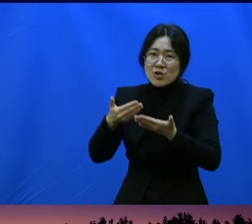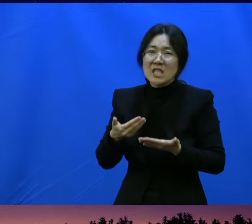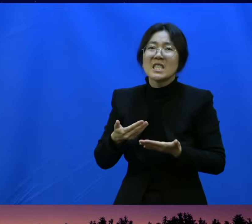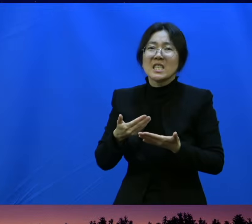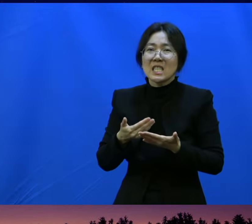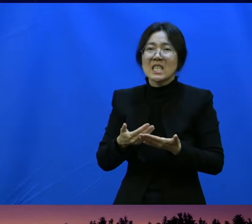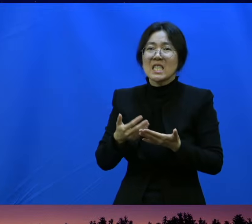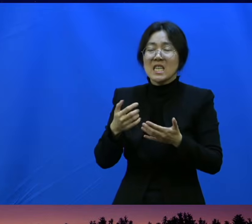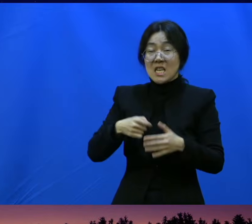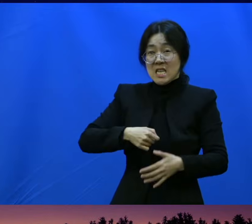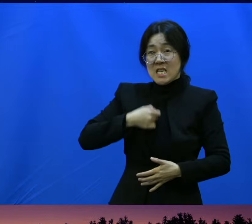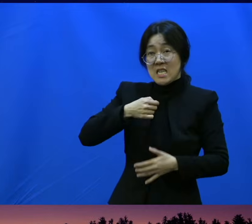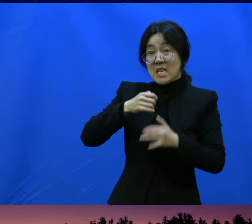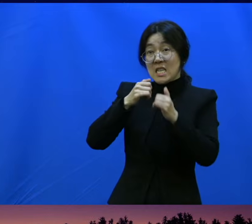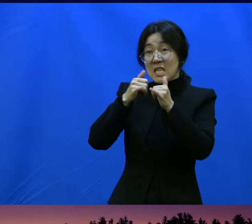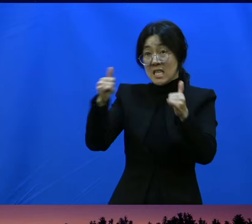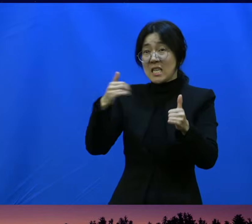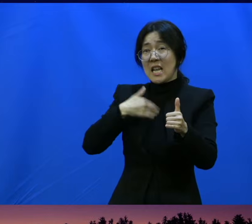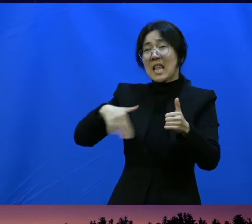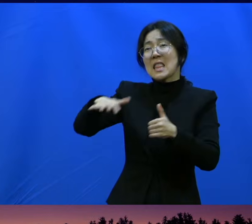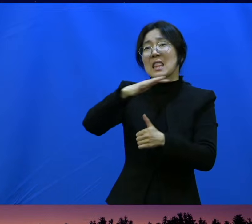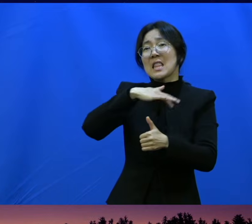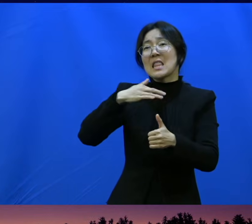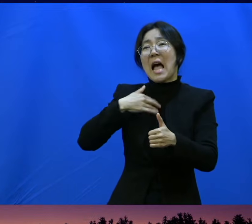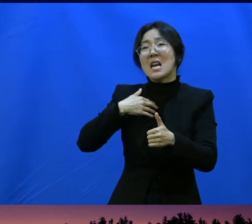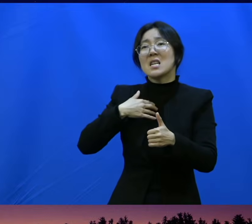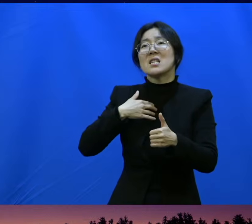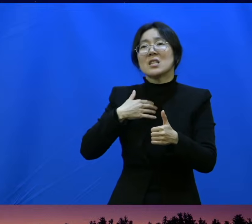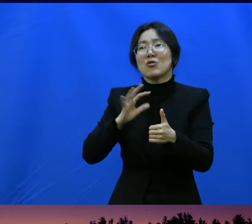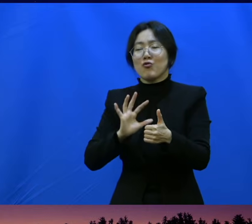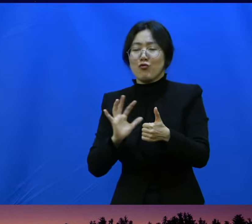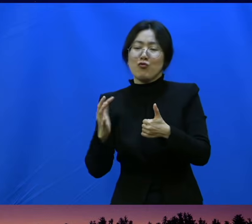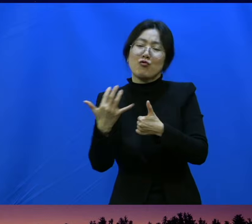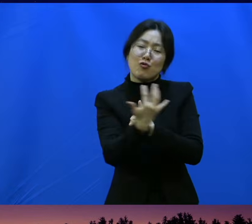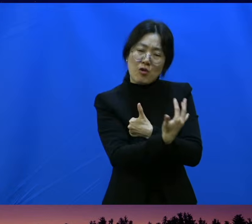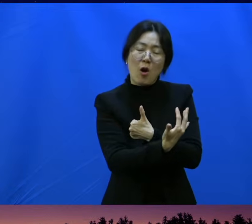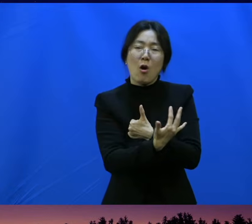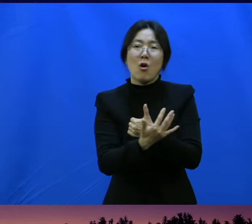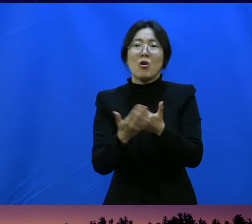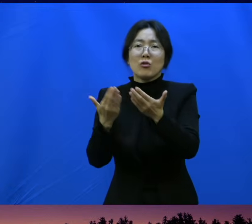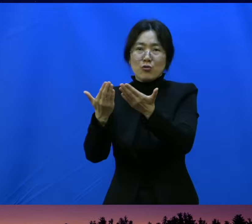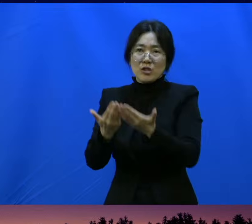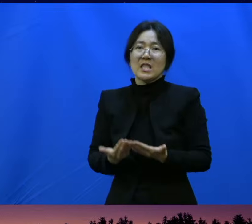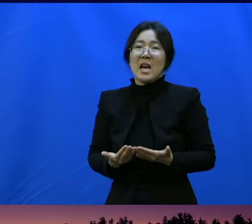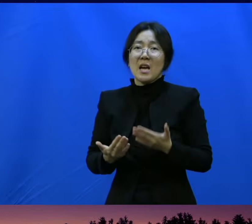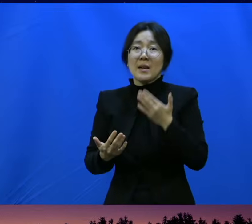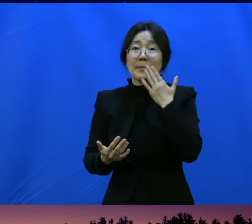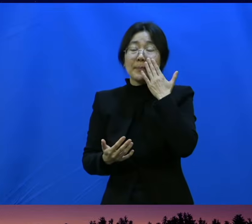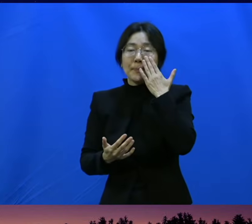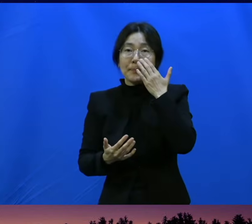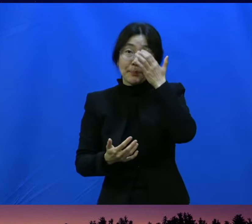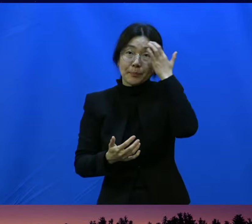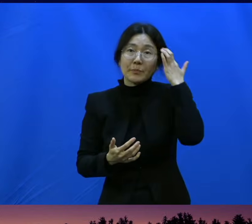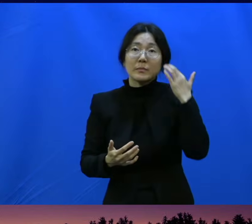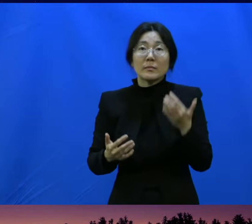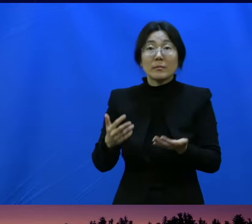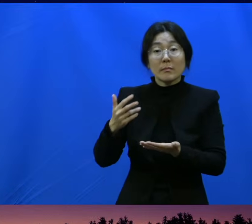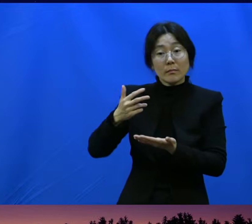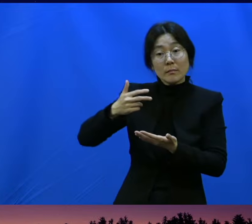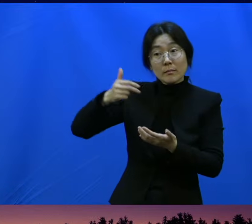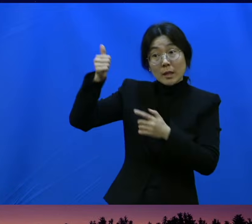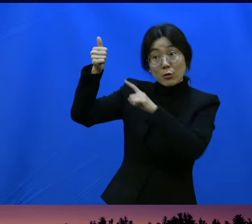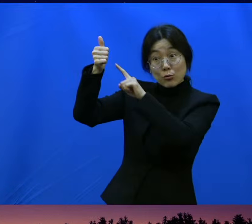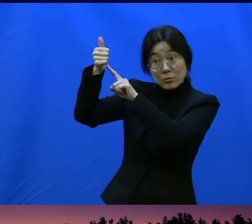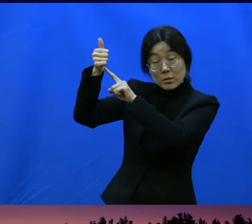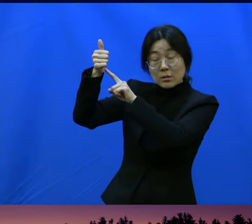두르리이다. 여기 중요한 것은 내 영혼을 옥에서 끌어내사 주는 나의 피난처가 되시니 그 하나님을